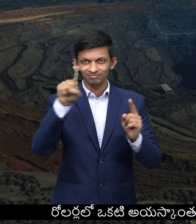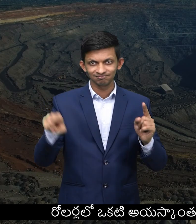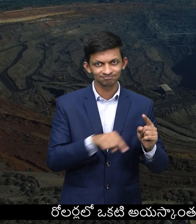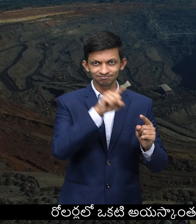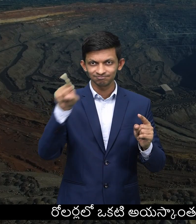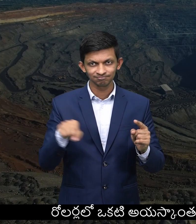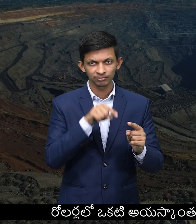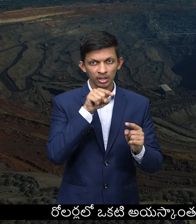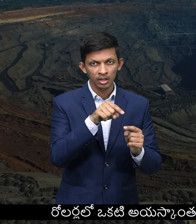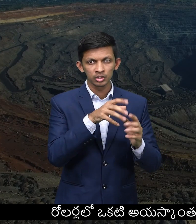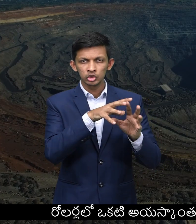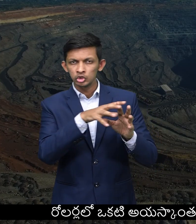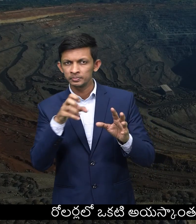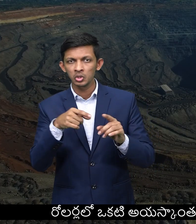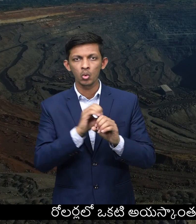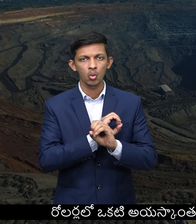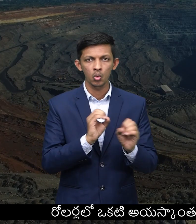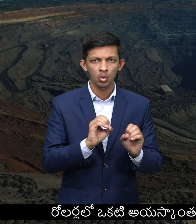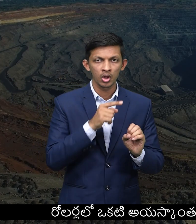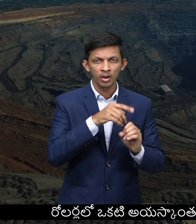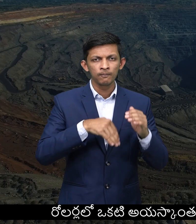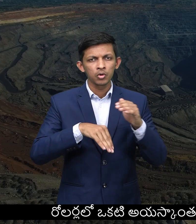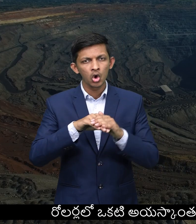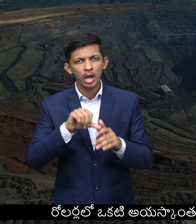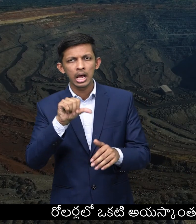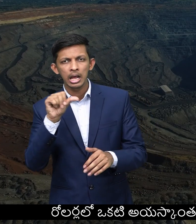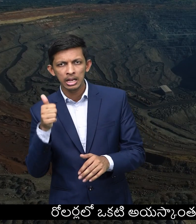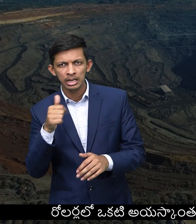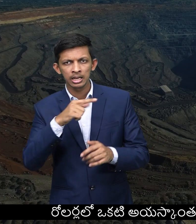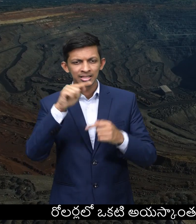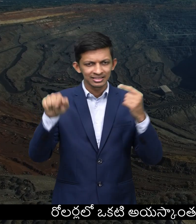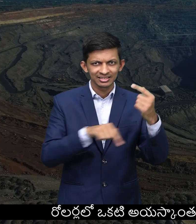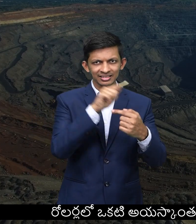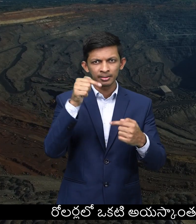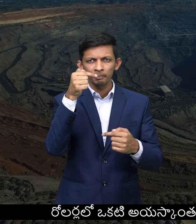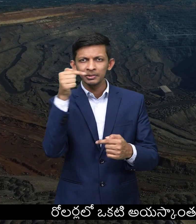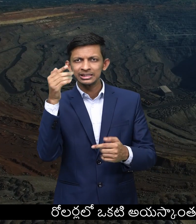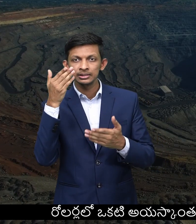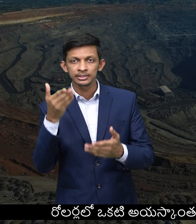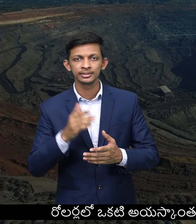రోలర్లలో ఒకటి అయస్కాంతం కానిది, మరొకటి విద్యుదయస్కాంతం.